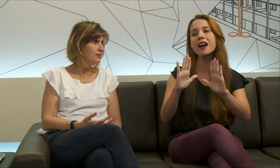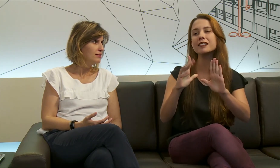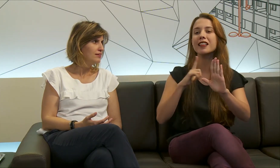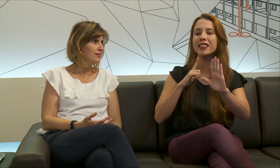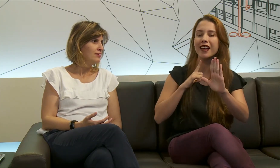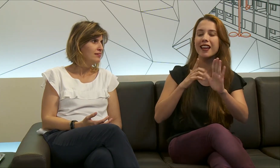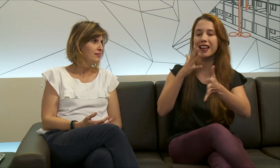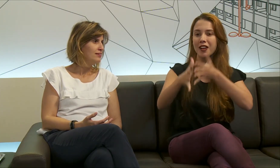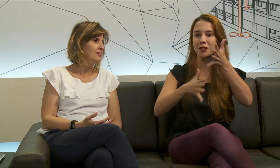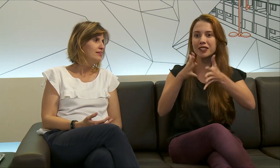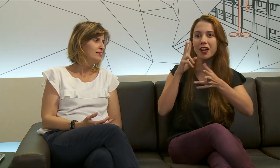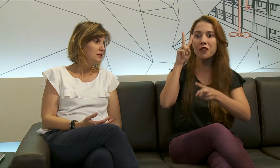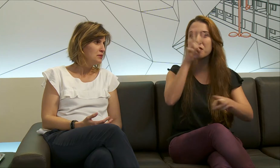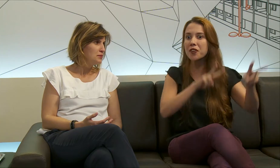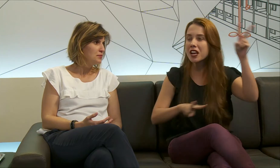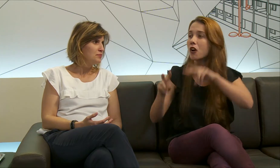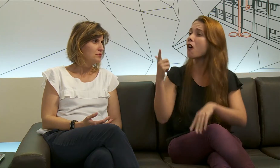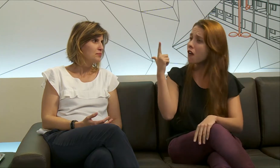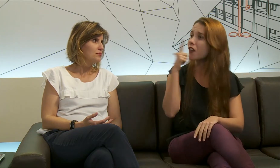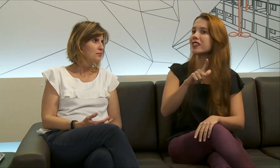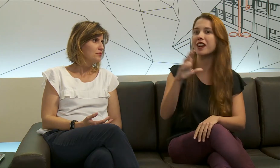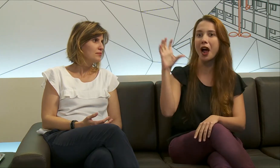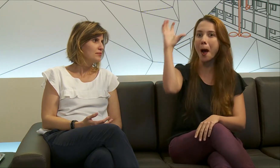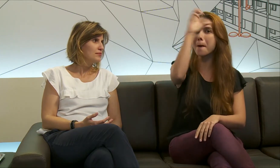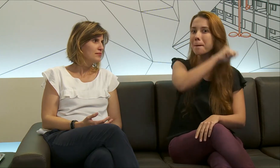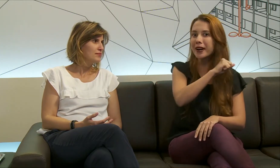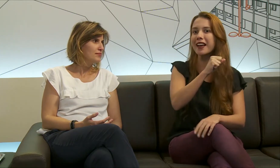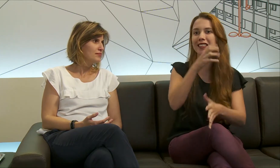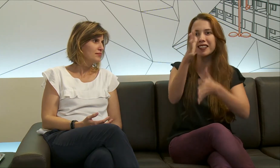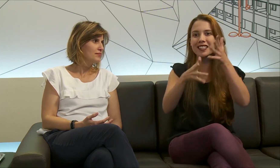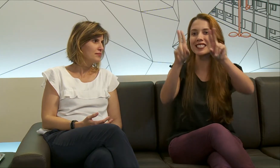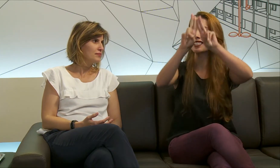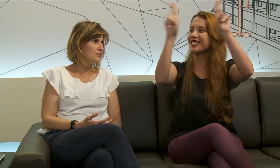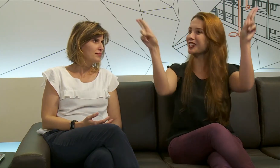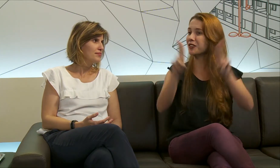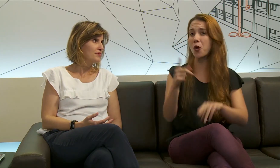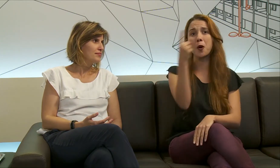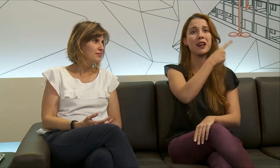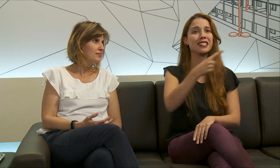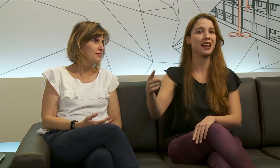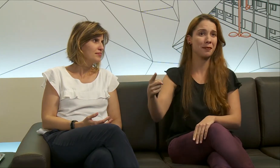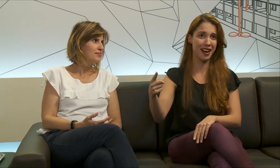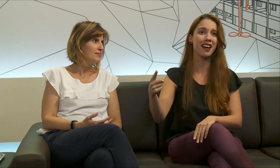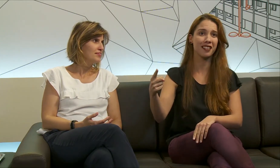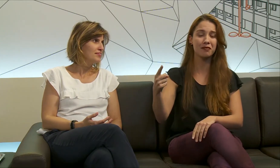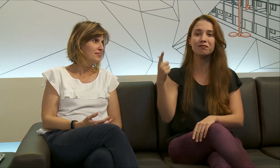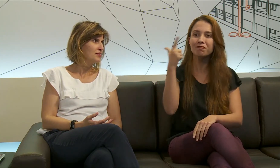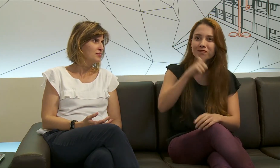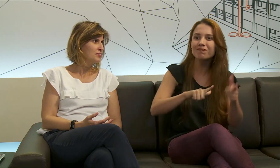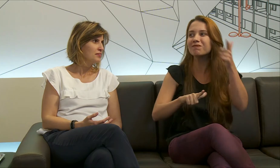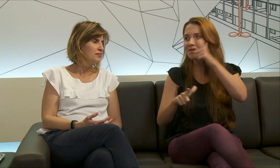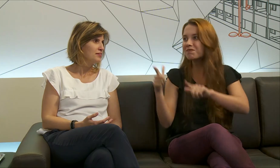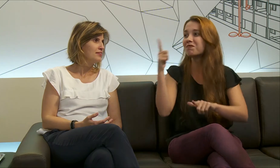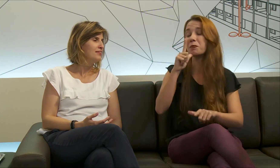posso ter um pouco de dificuldade de me comunicar inicialmente, mas por ser uma língua visual, em